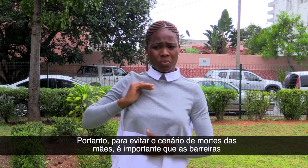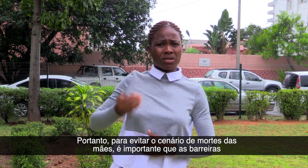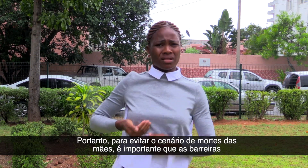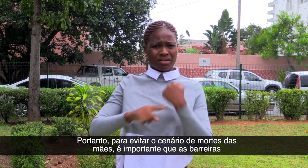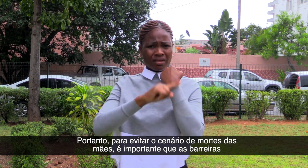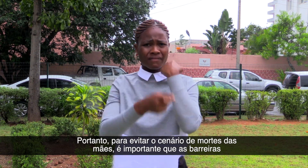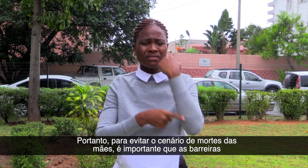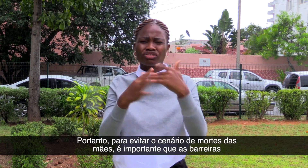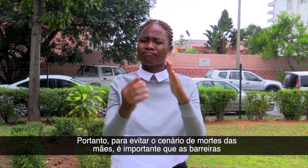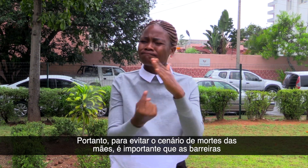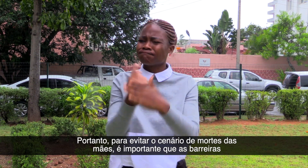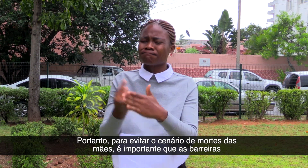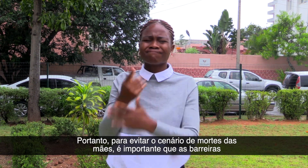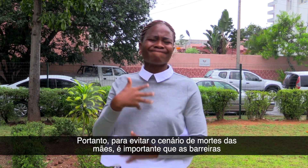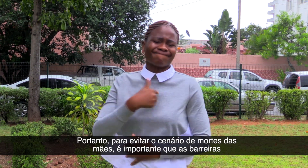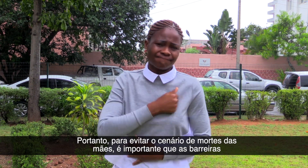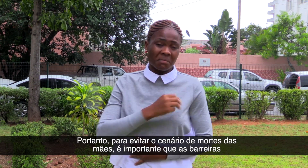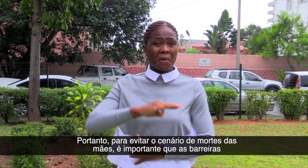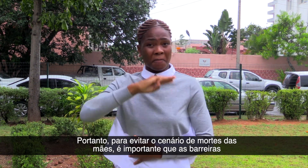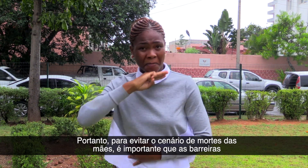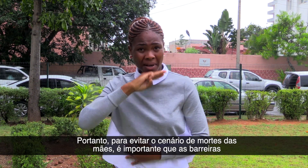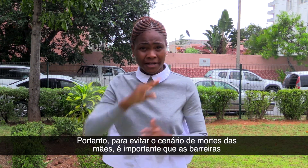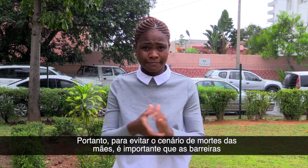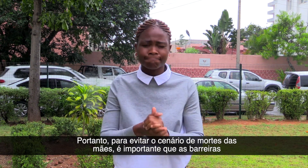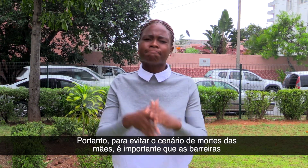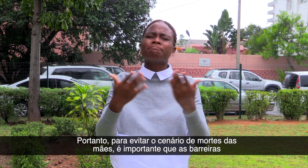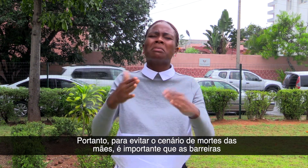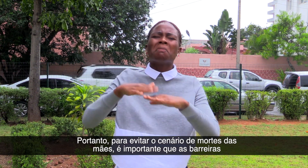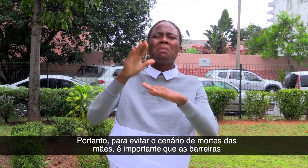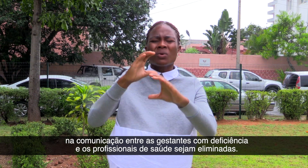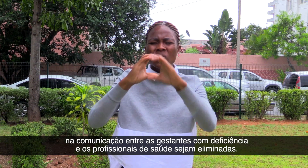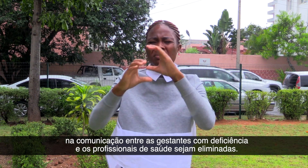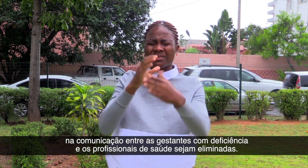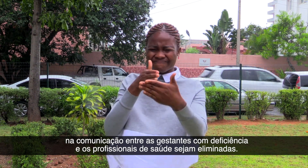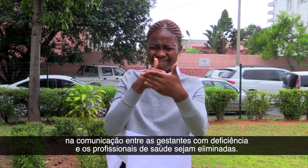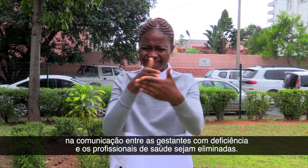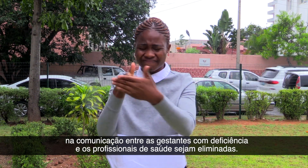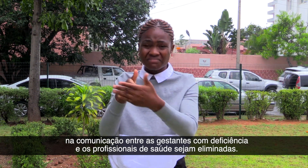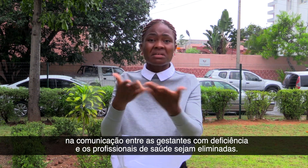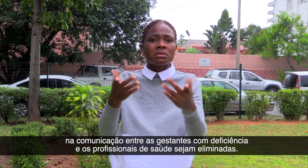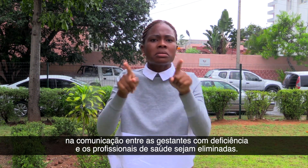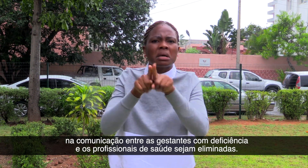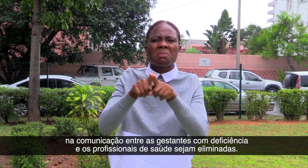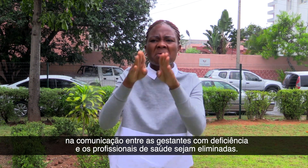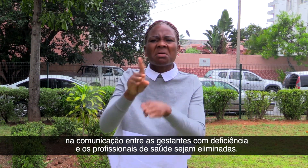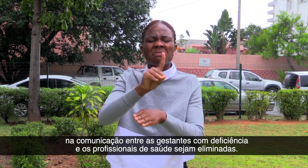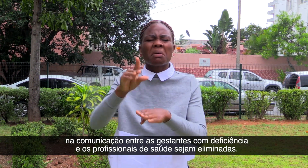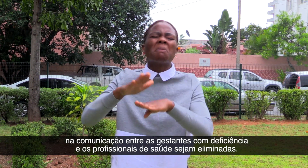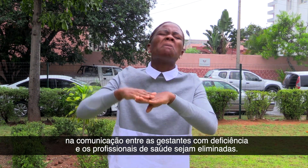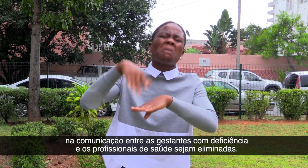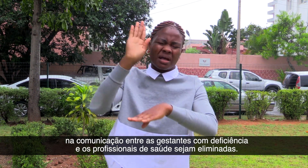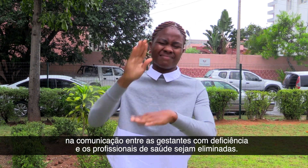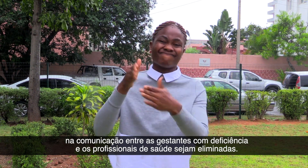Portanto, para evitar o cenário de morte das mães, é importante que as barreiras na comunicação entre as gestantes com